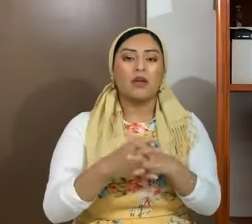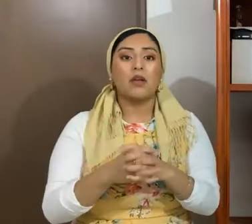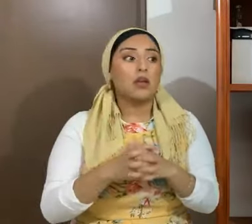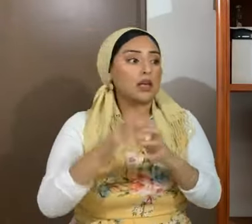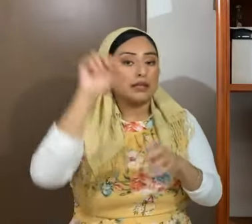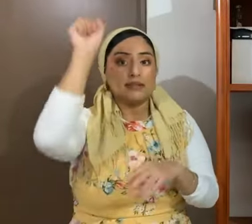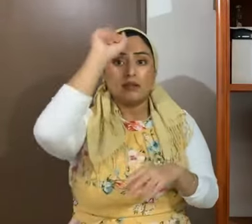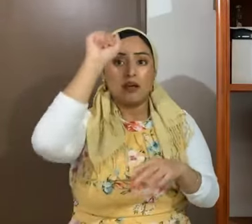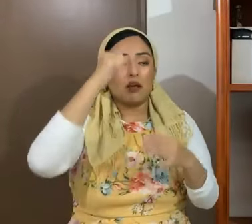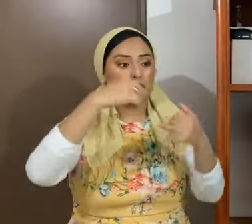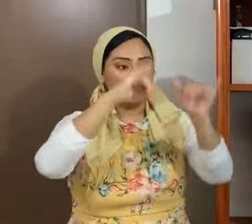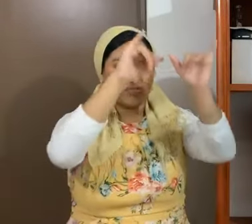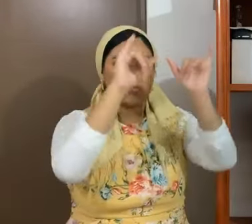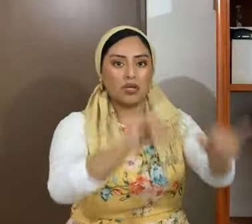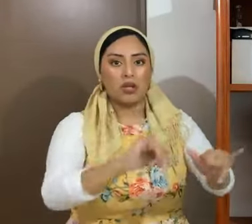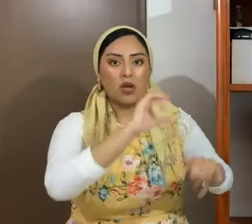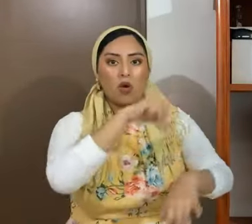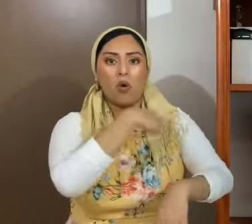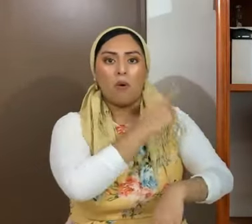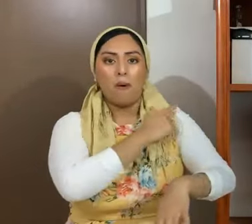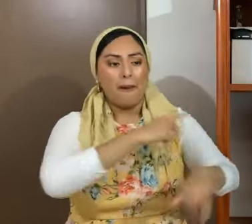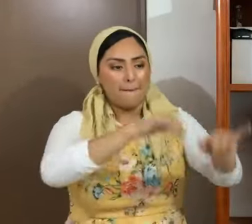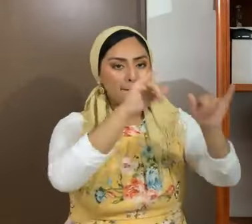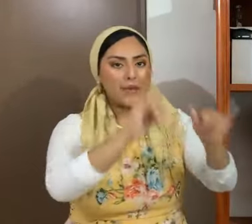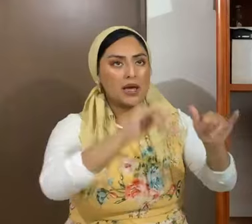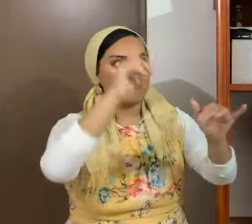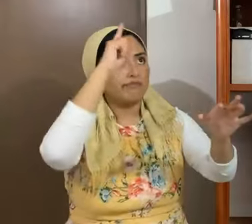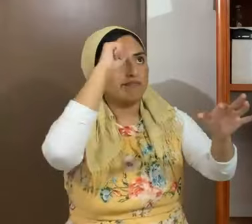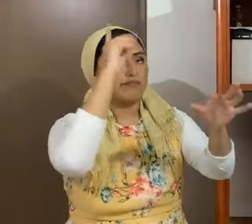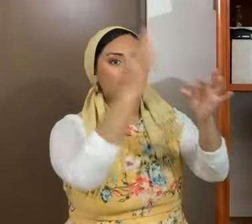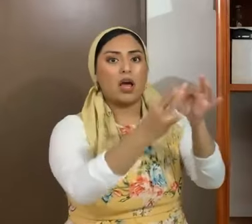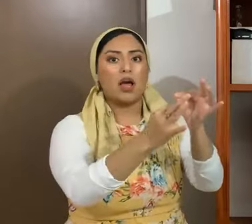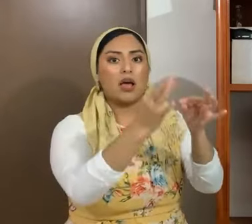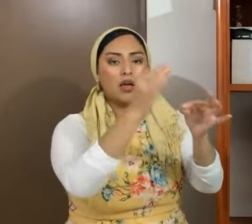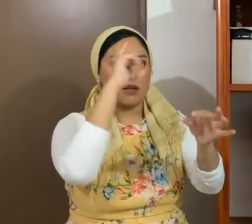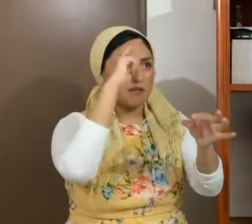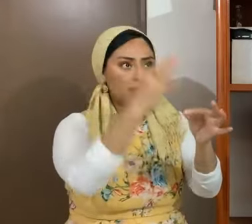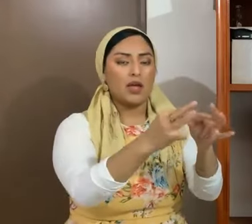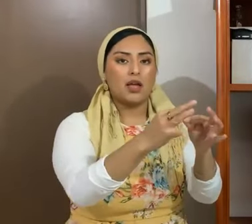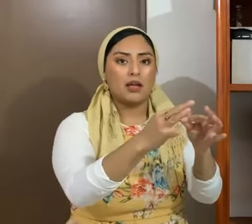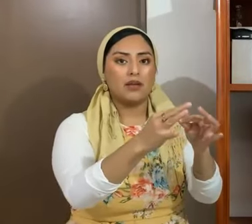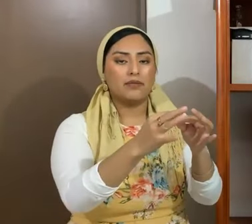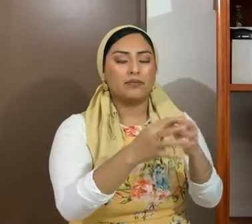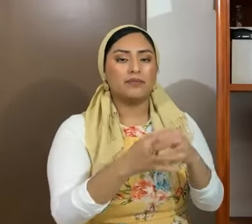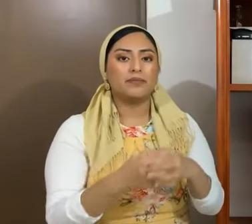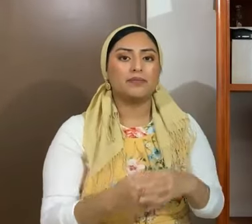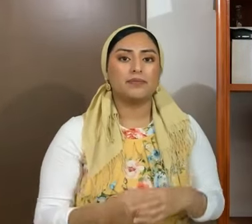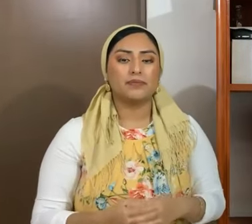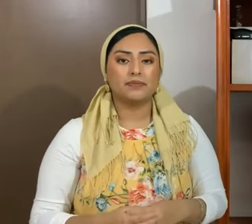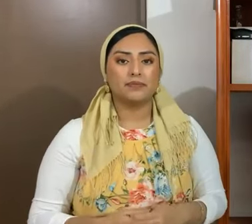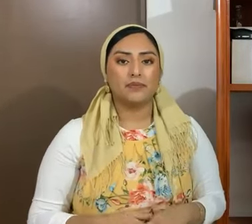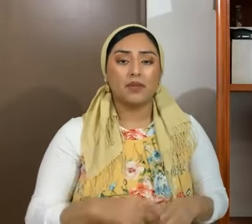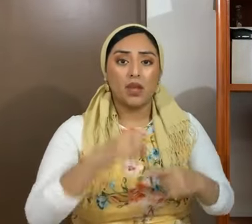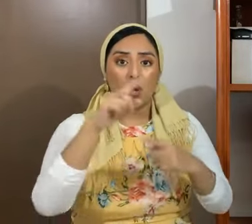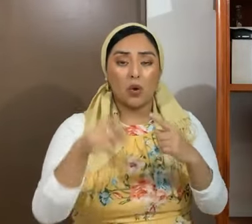se mantuvo fiel, y se mantuvo fiel. Y vamos a tomarnos de aquí, pero es parte de ahí. Cuando Yahweh le